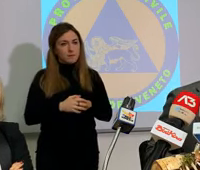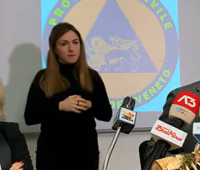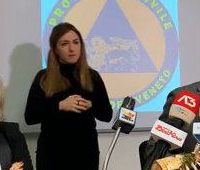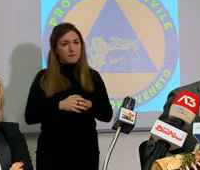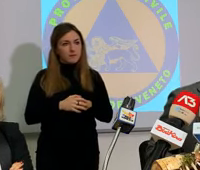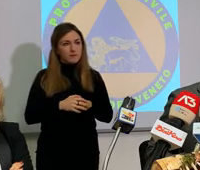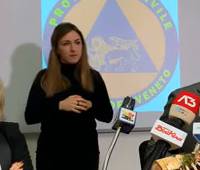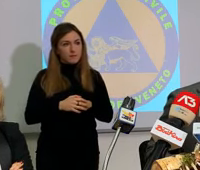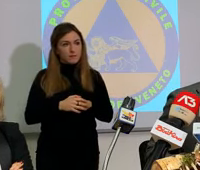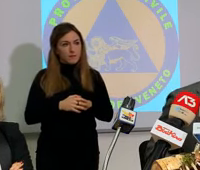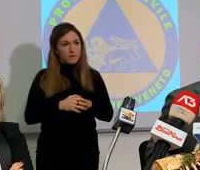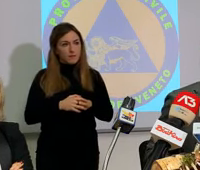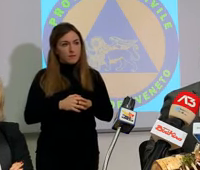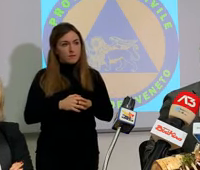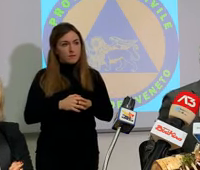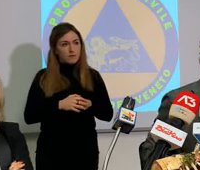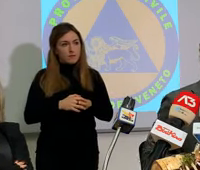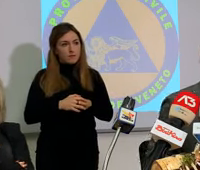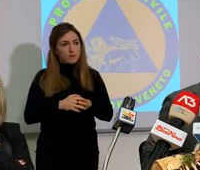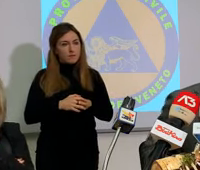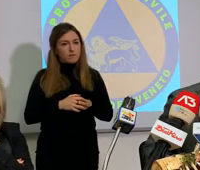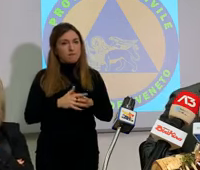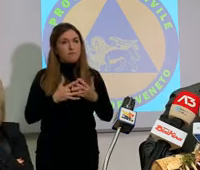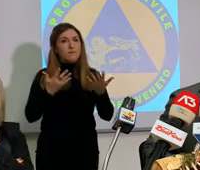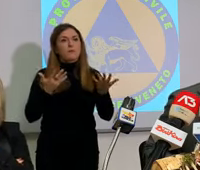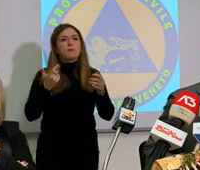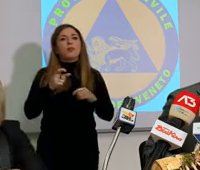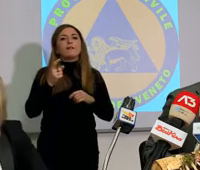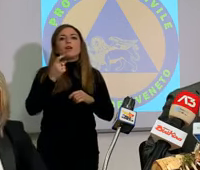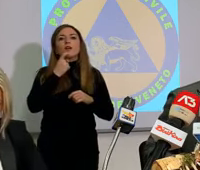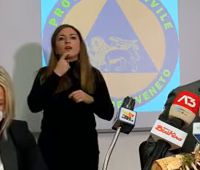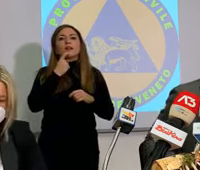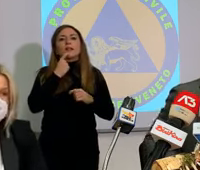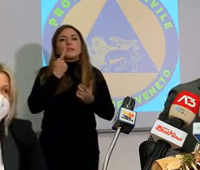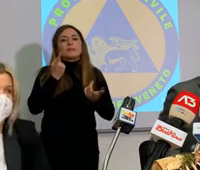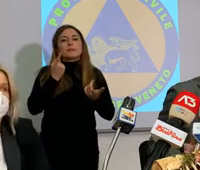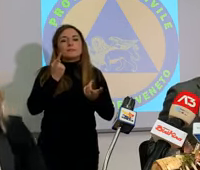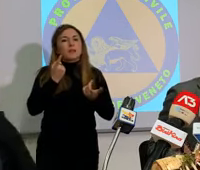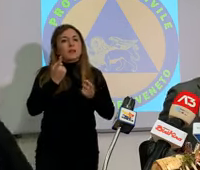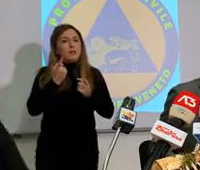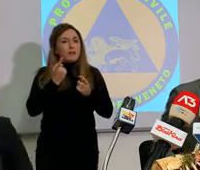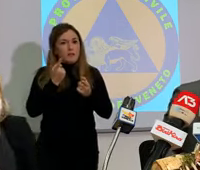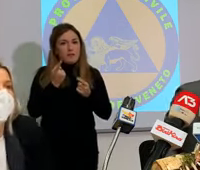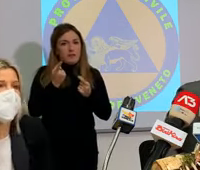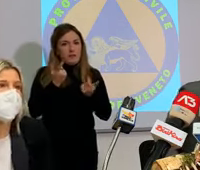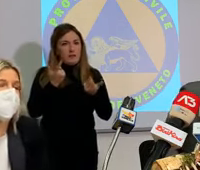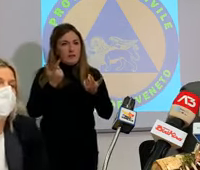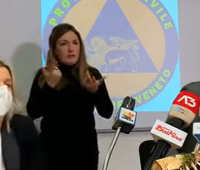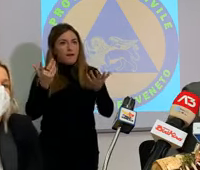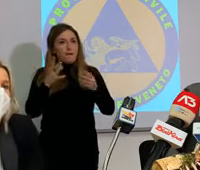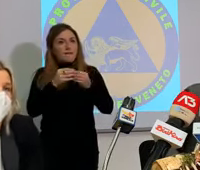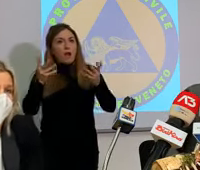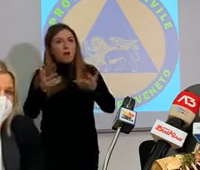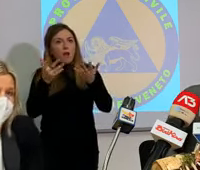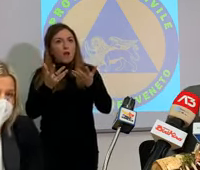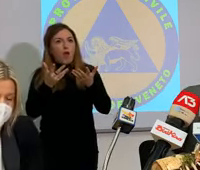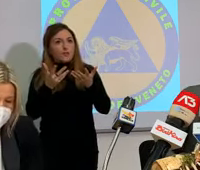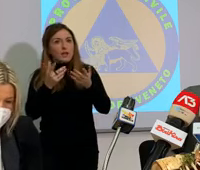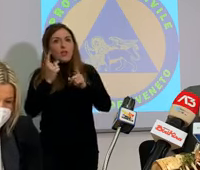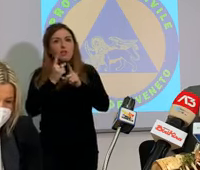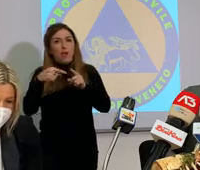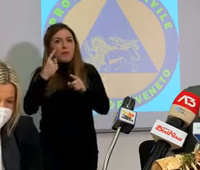squadrina dovete sei giocate di tutti a casinò e c'è colpa di chi mi altri soldi dico semplicemente che cosa cosa